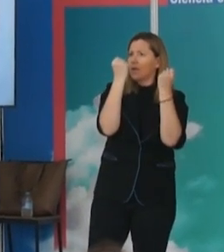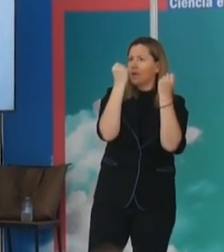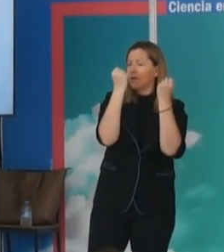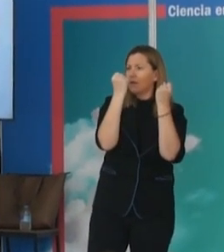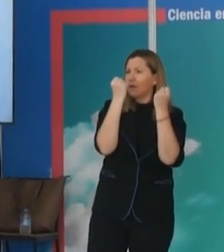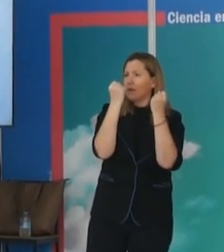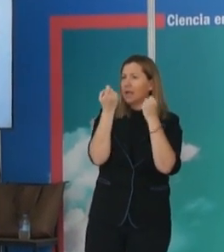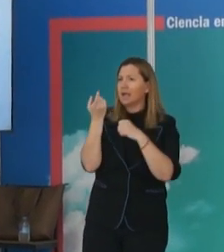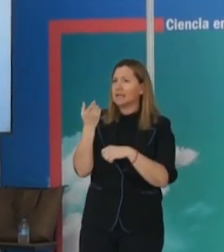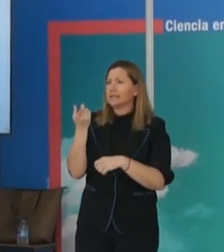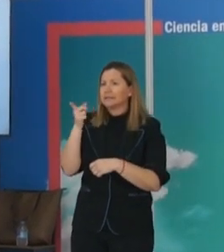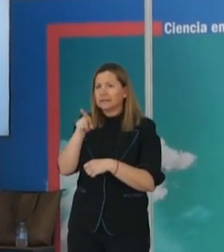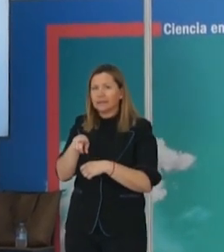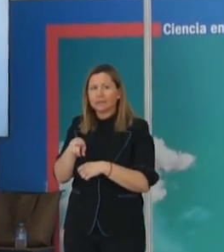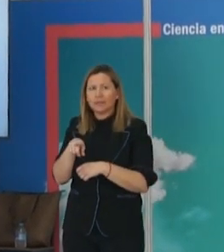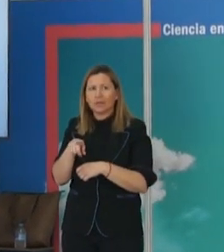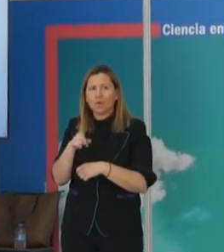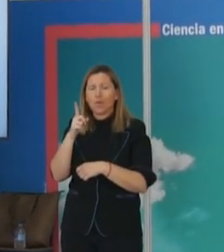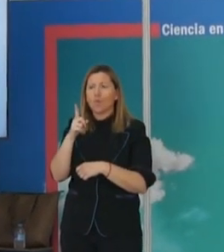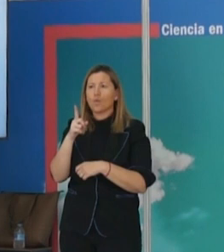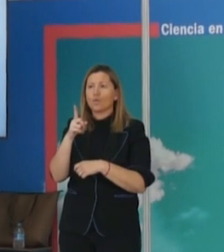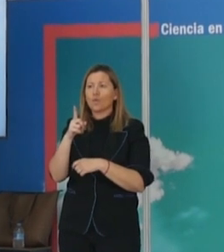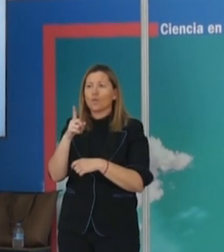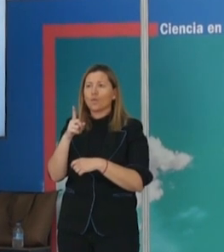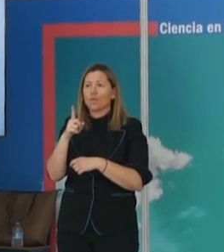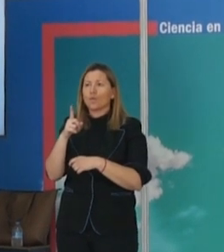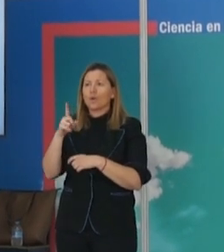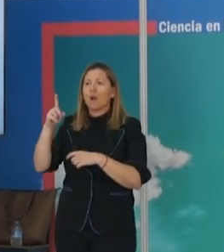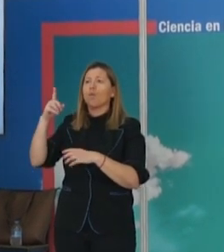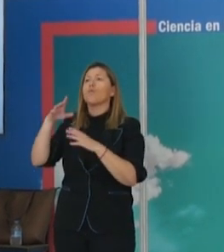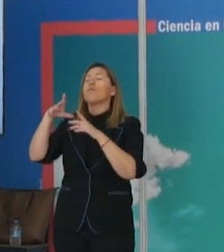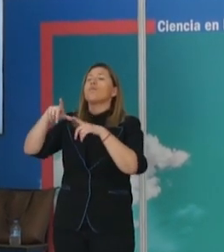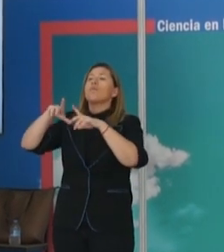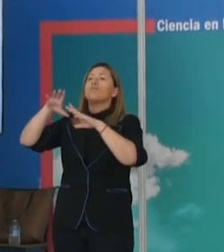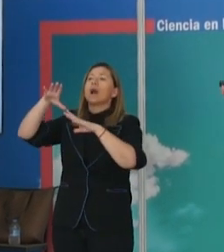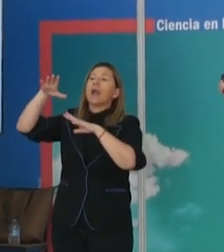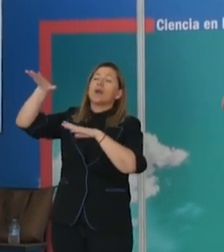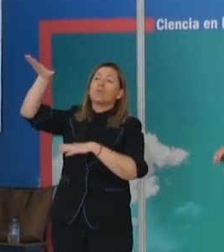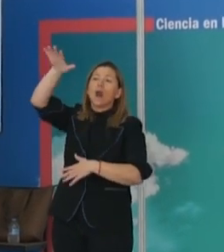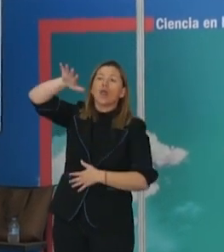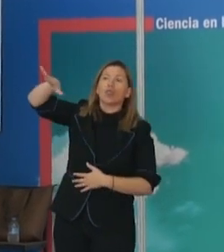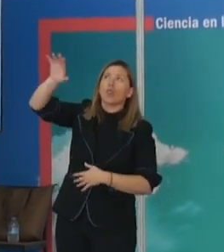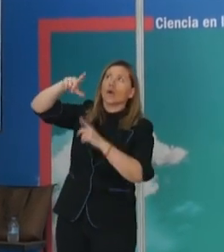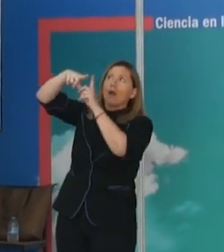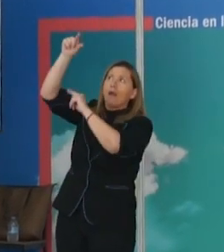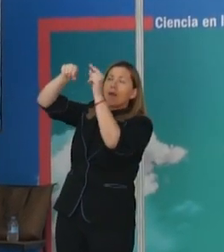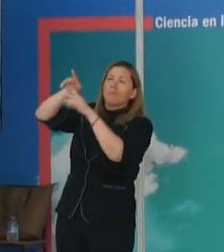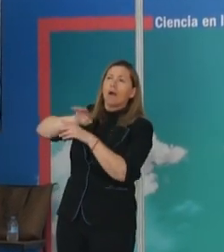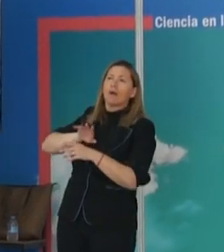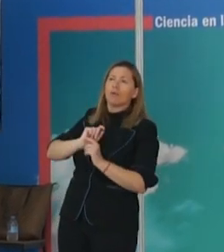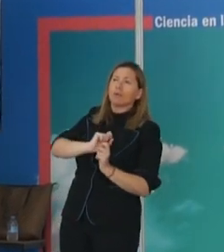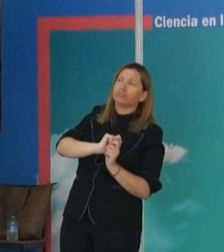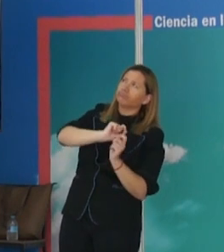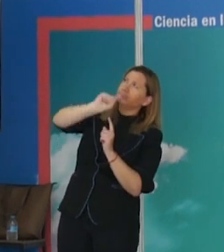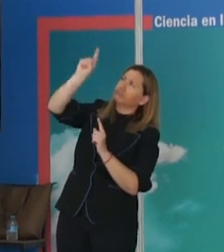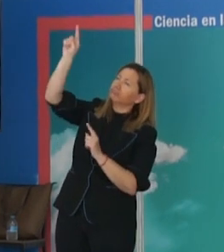sido capaz de aterrizar una sonda en un cometa, y también, evidentemente, haber hecho cosas